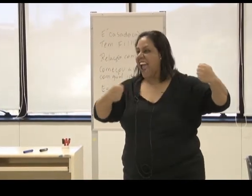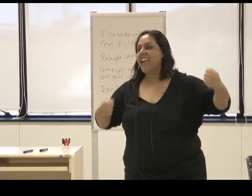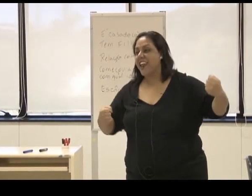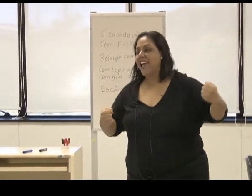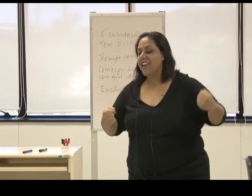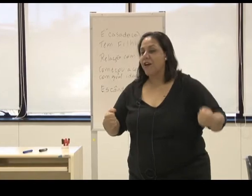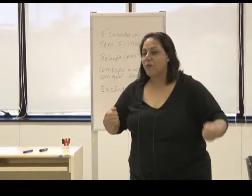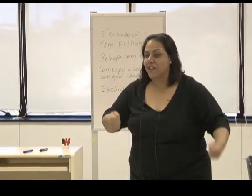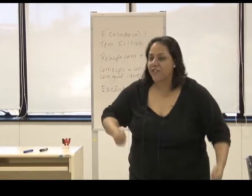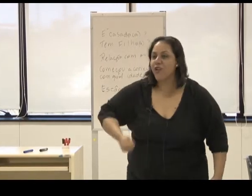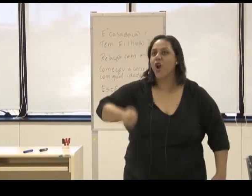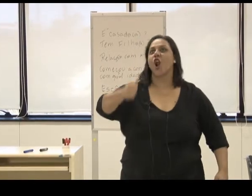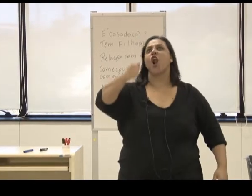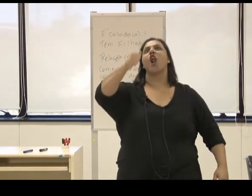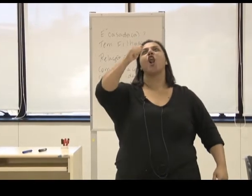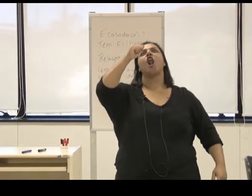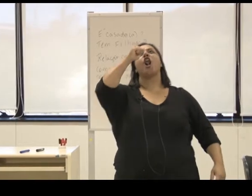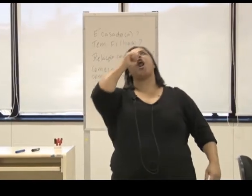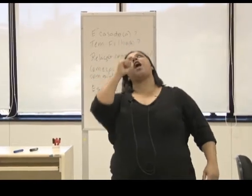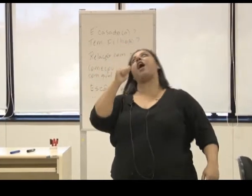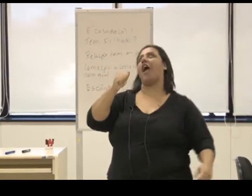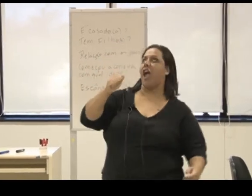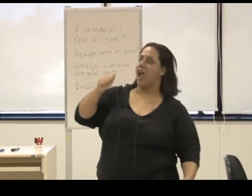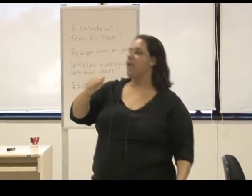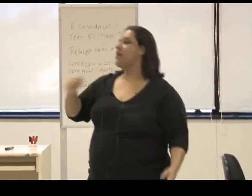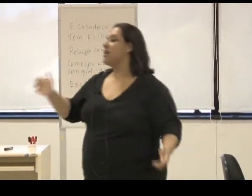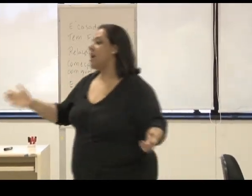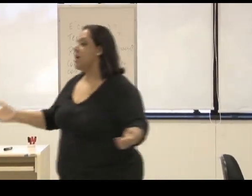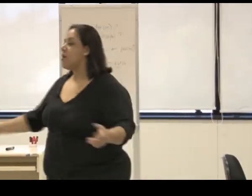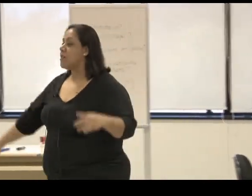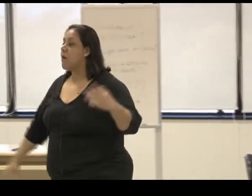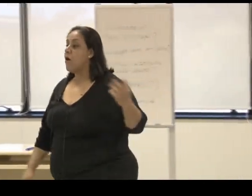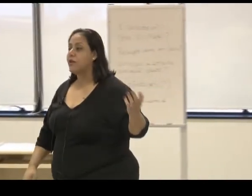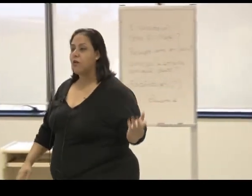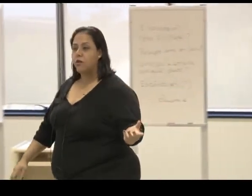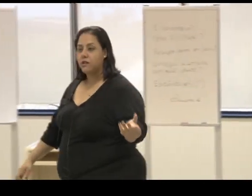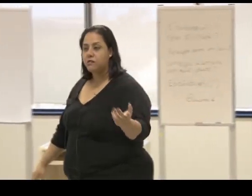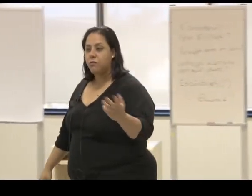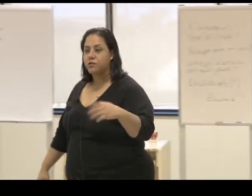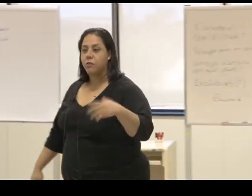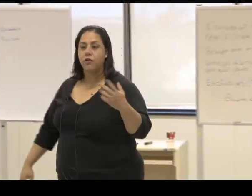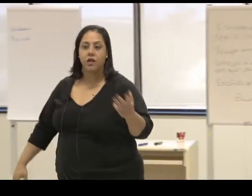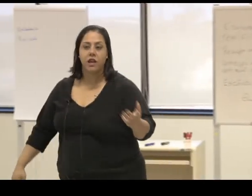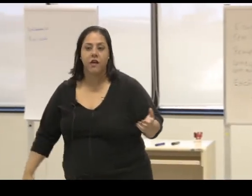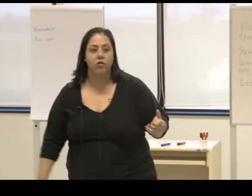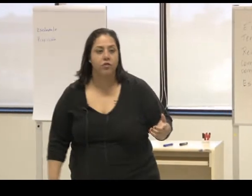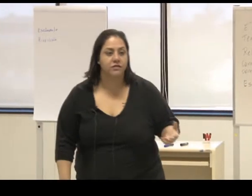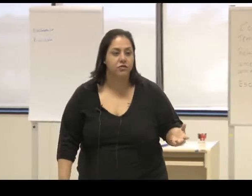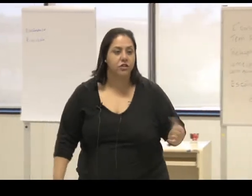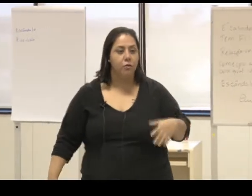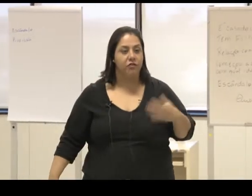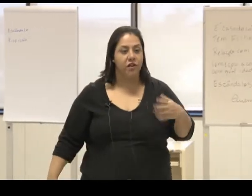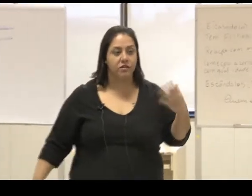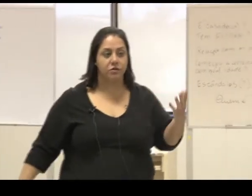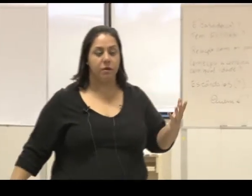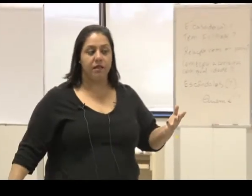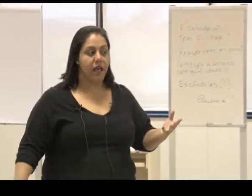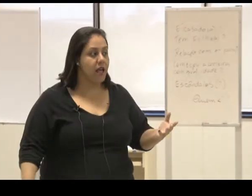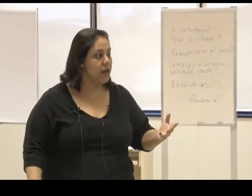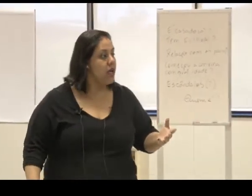né? Eu poderia ter feito. E aí eu ia dar uma outra conotação, mas como eu não queria dar a conotação de que é uma festa de bebedeira, eu